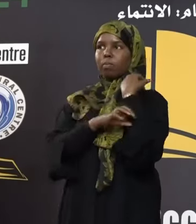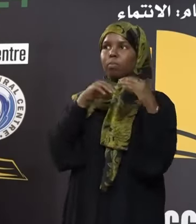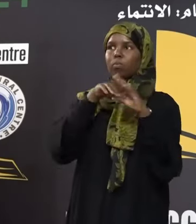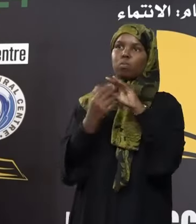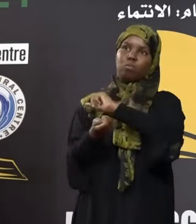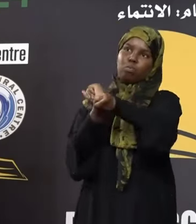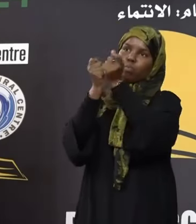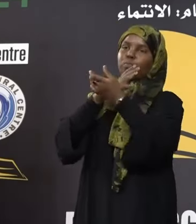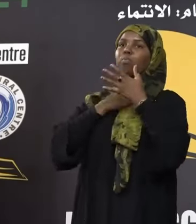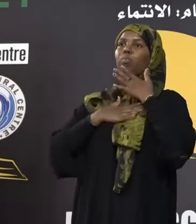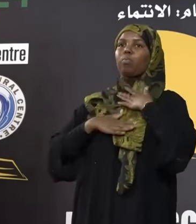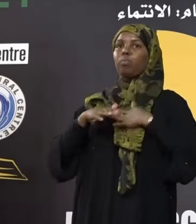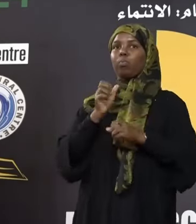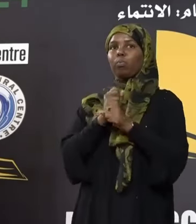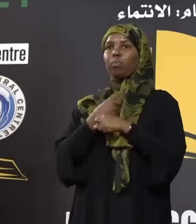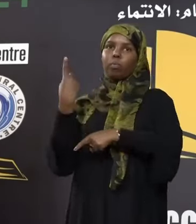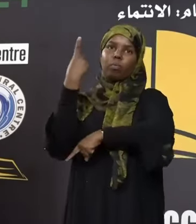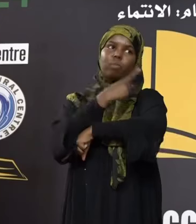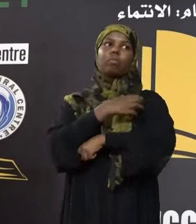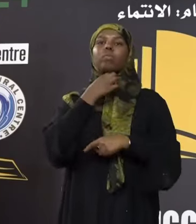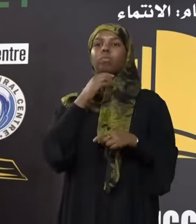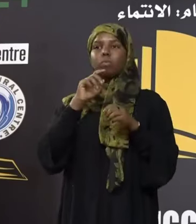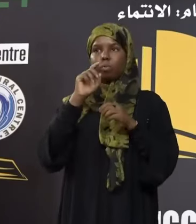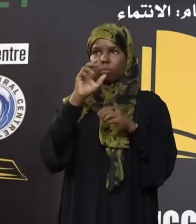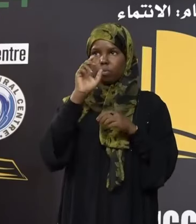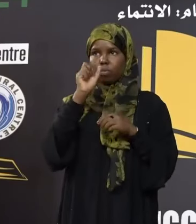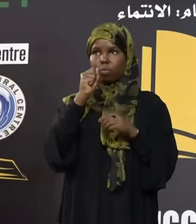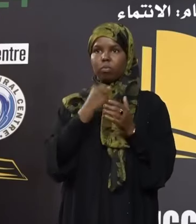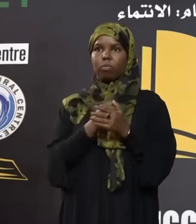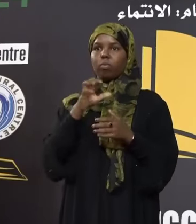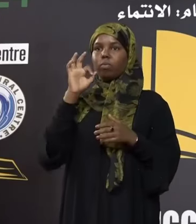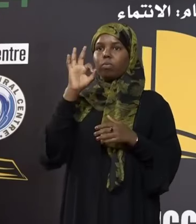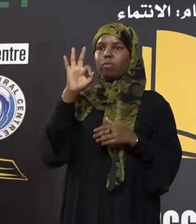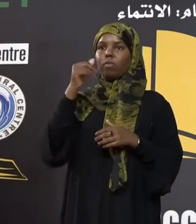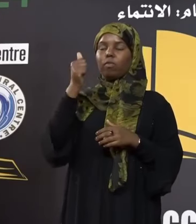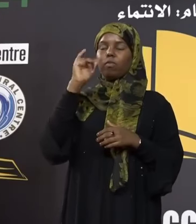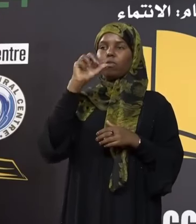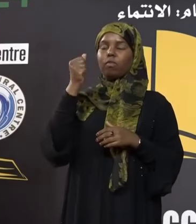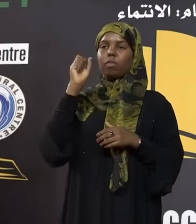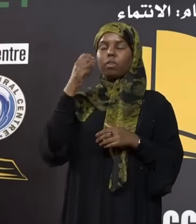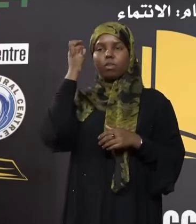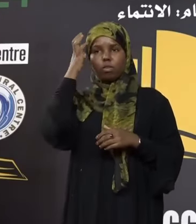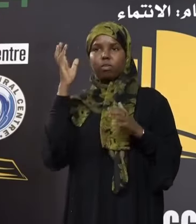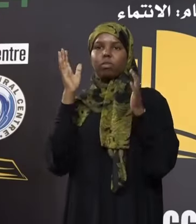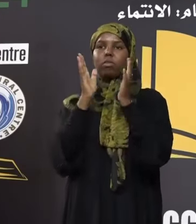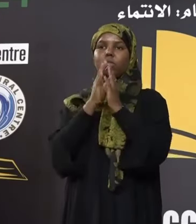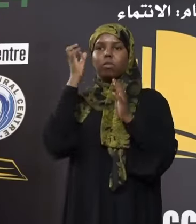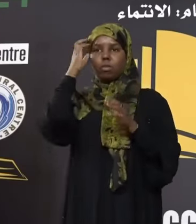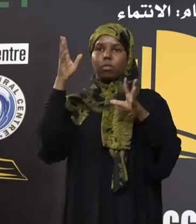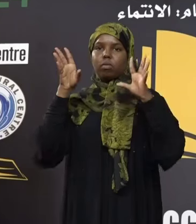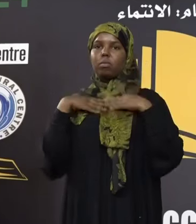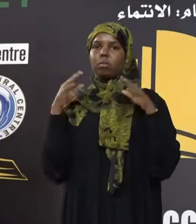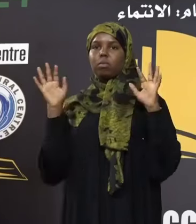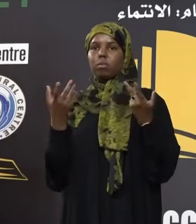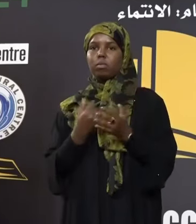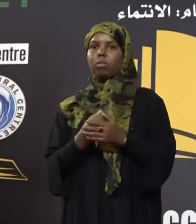u bedelay dulqaadka u samaynay maanta halkaana lagu hayo ee aanu faysal ogoleyn ee cirra ogoleyn ee aanu iyaga u